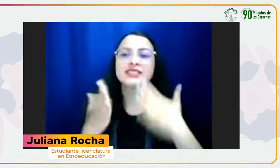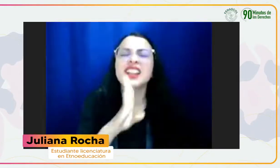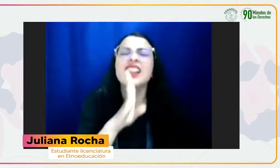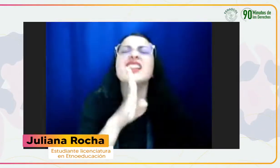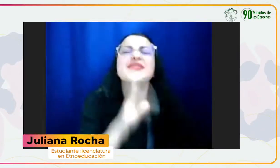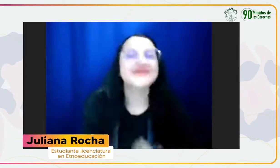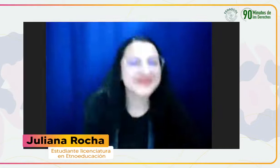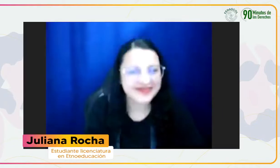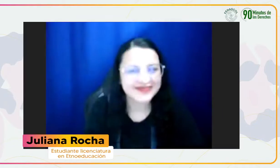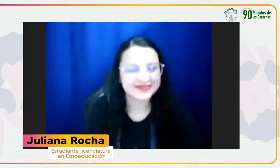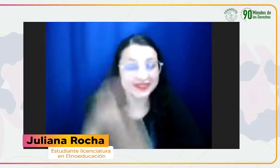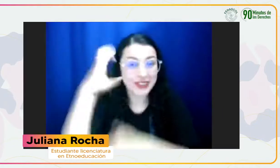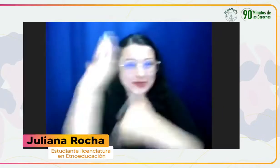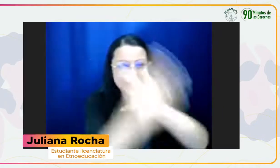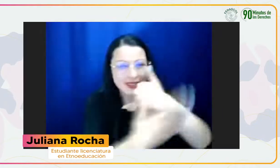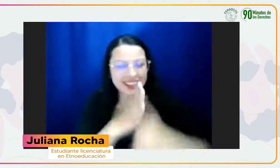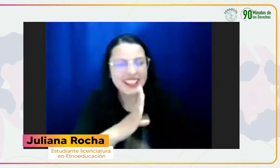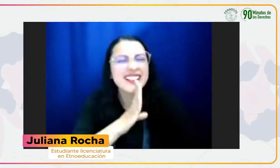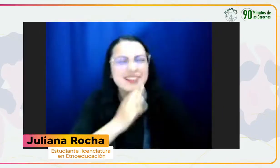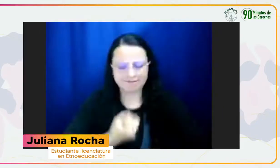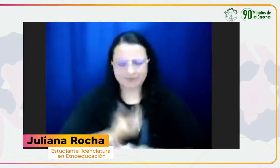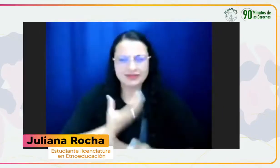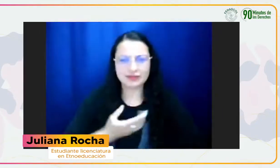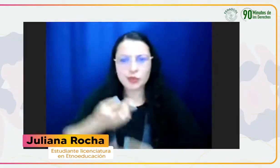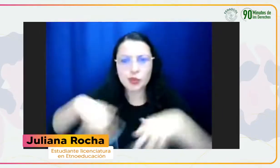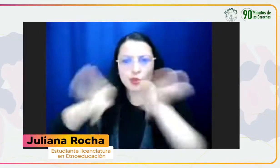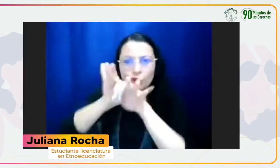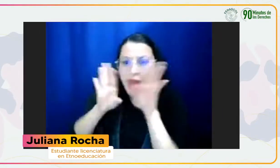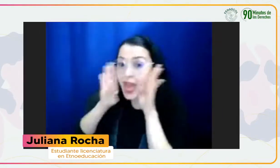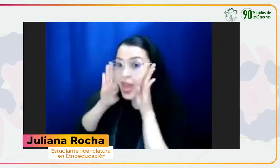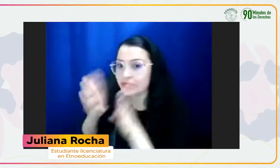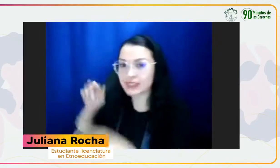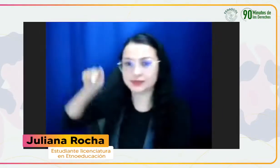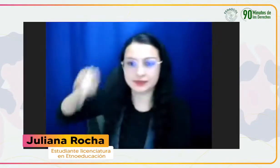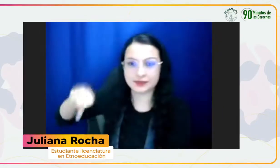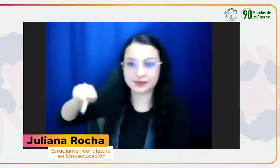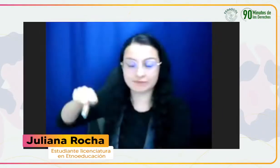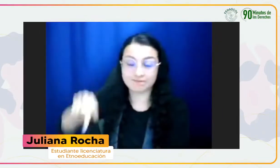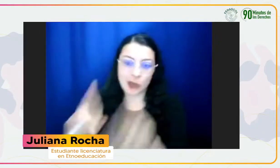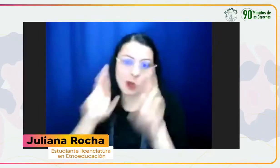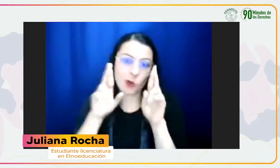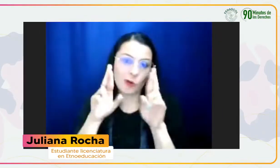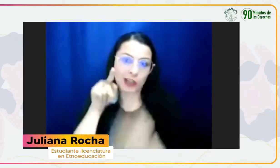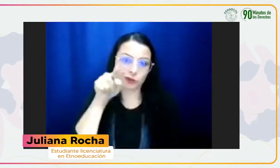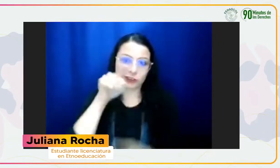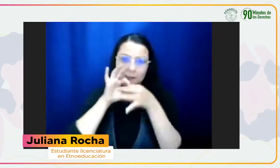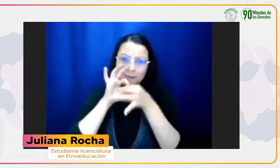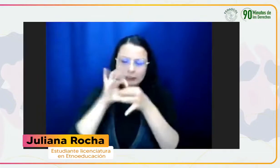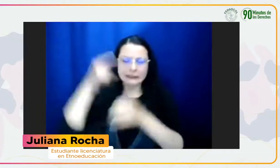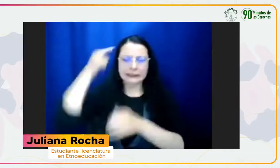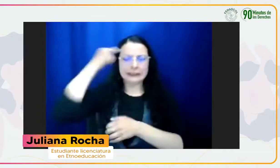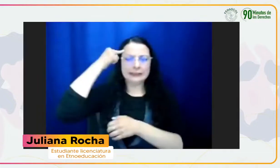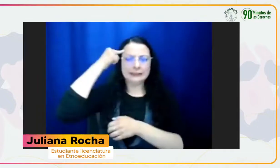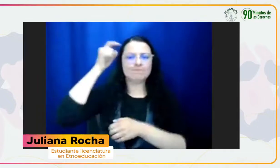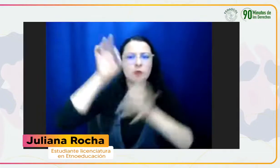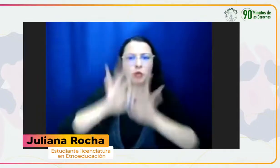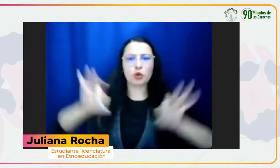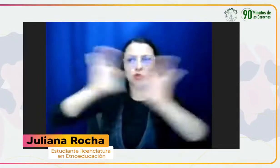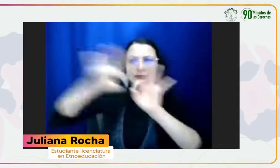los niños sordos? ¿Con quién tienen confianza? Hablemos de los territorios en Colombia. Esto es un punto de ponerle atención.